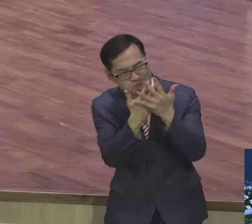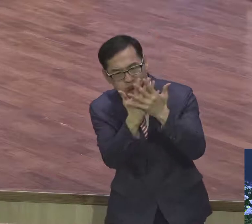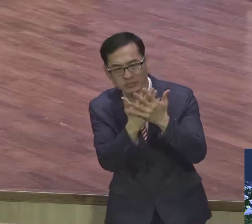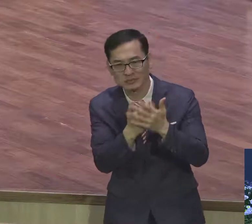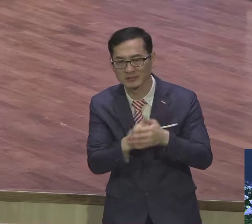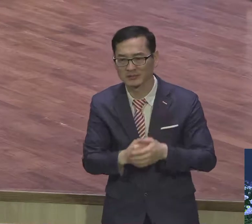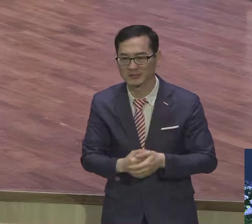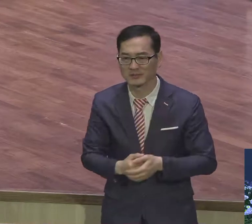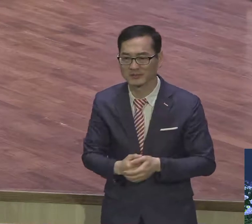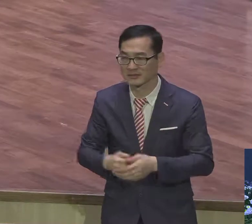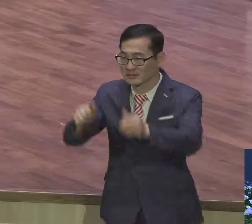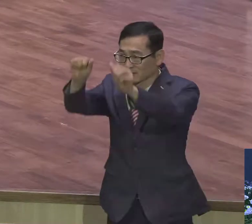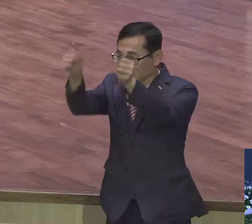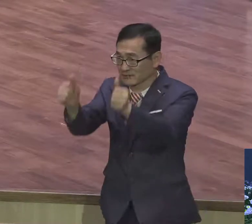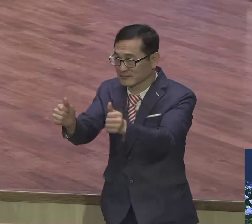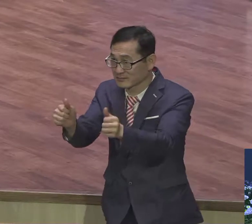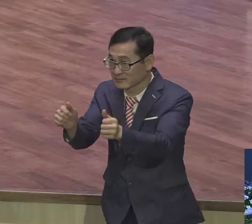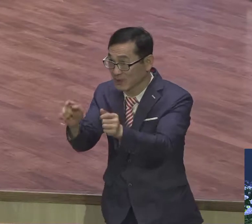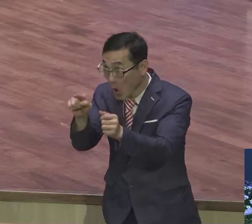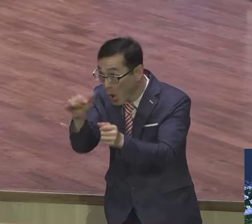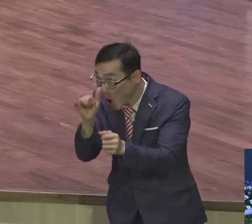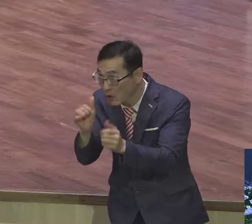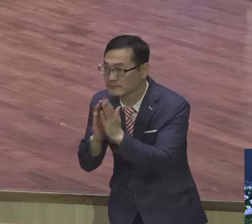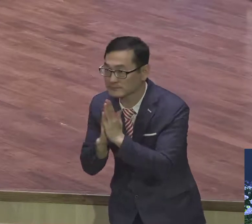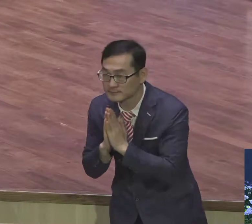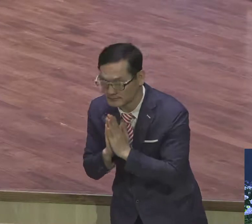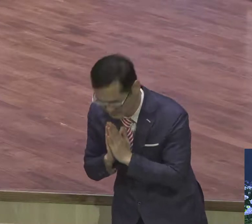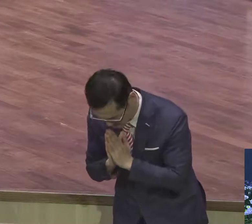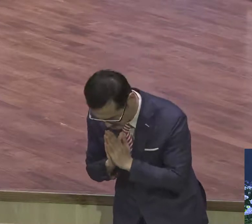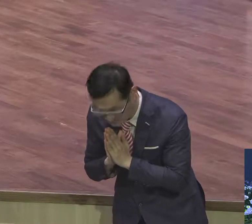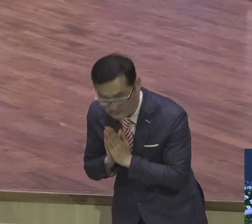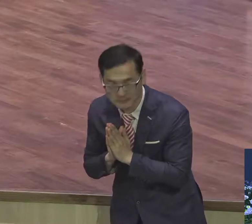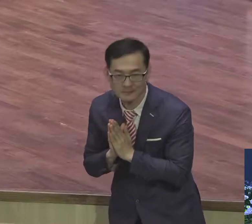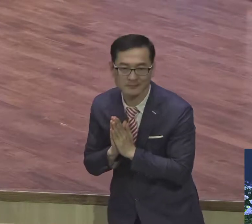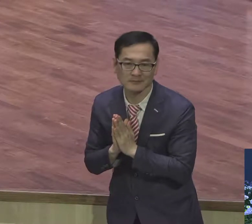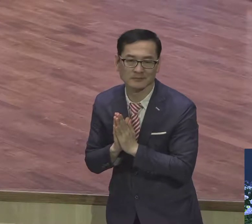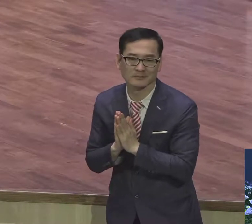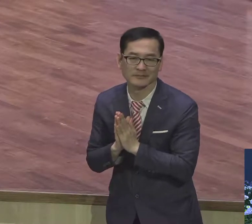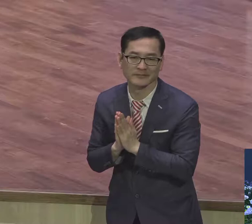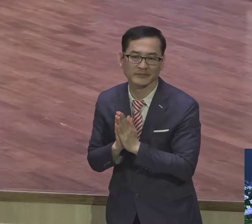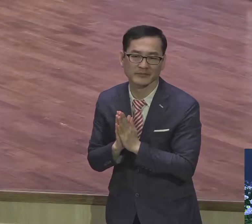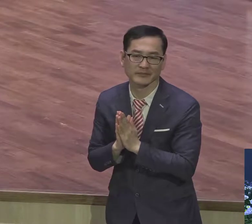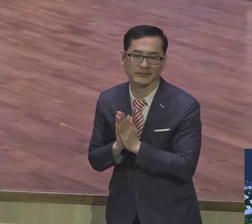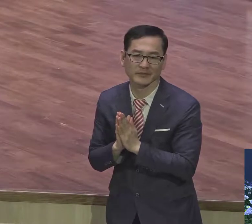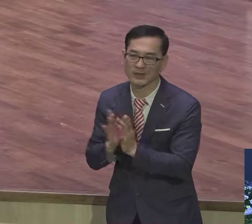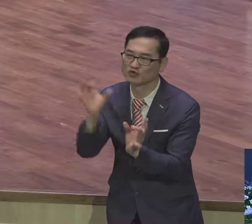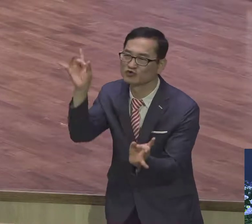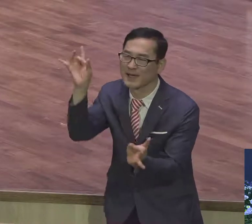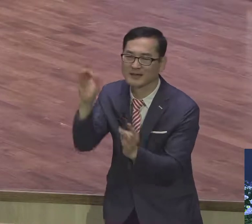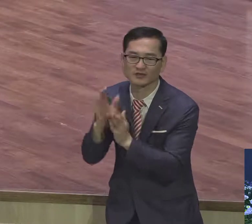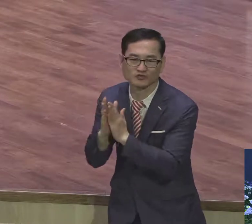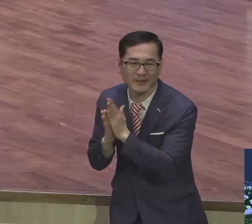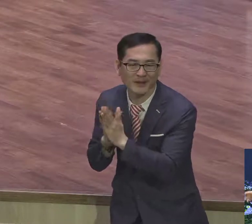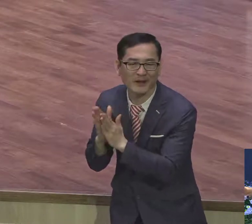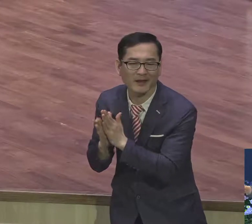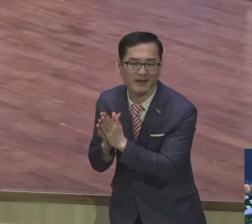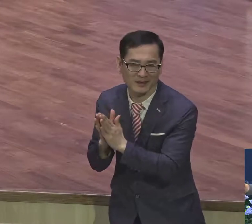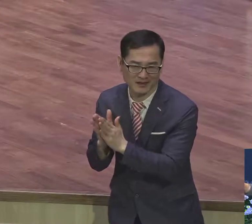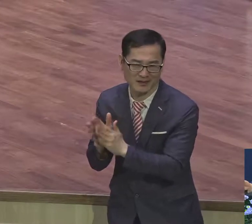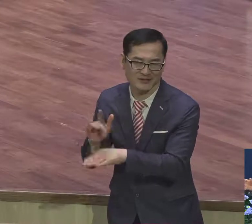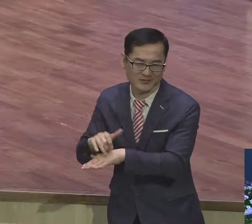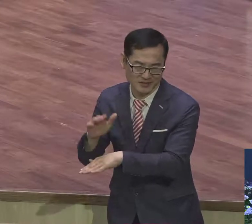예수상 뭐 있어야 이 손목 그런 우상 분비 체질이 있어요 그래서 오래